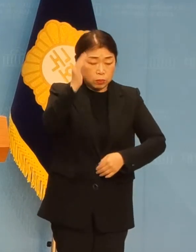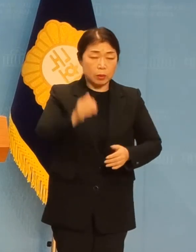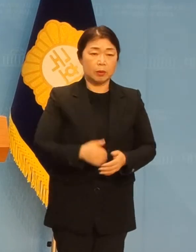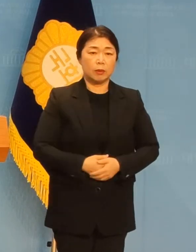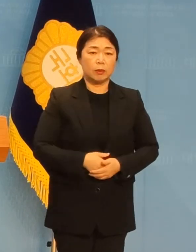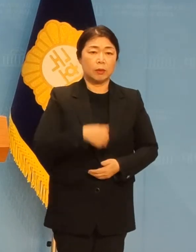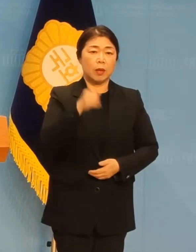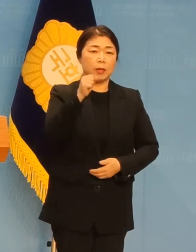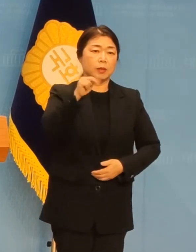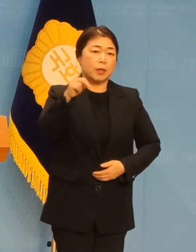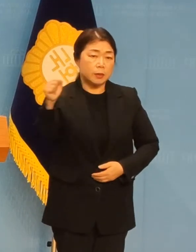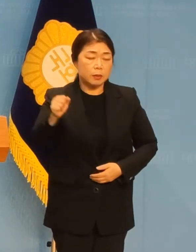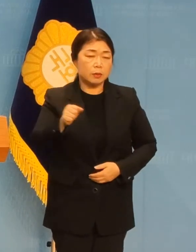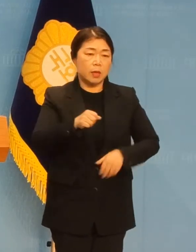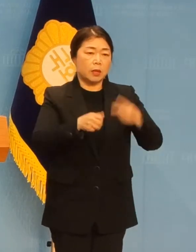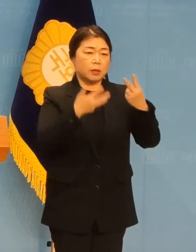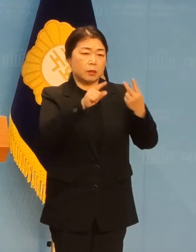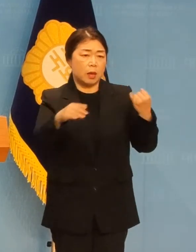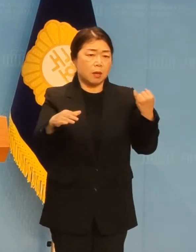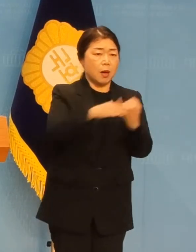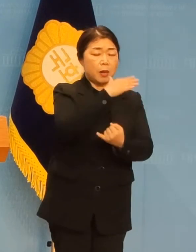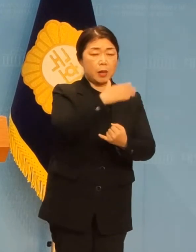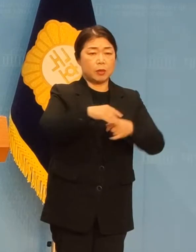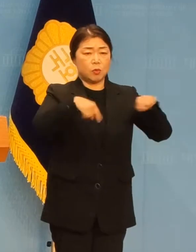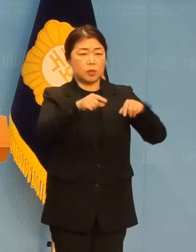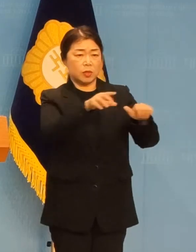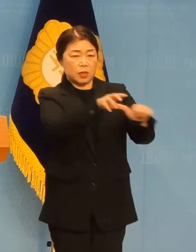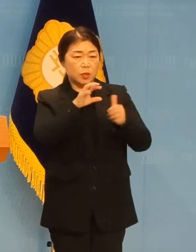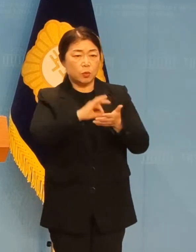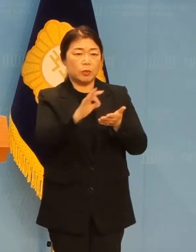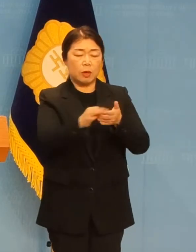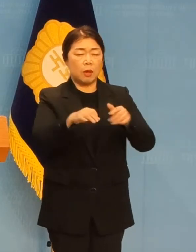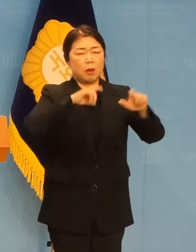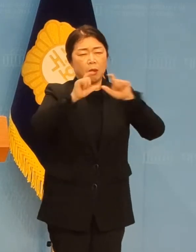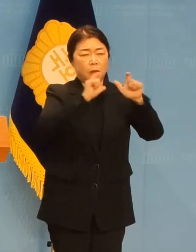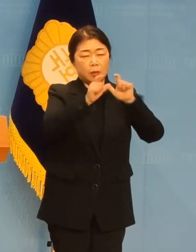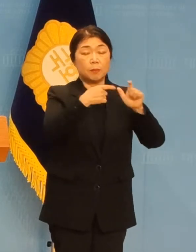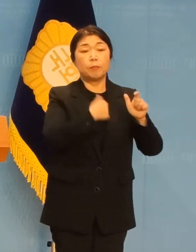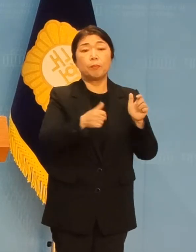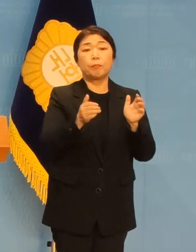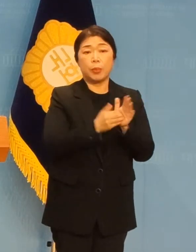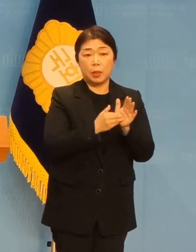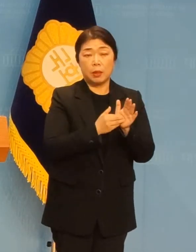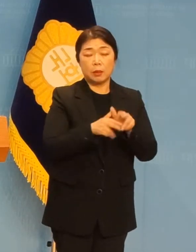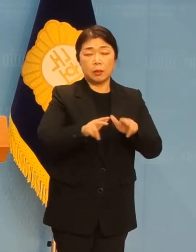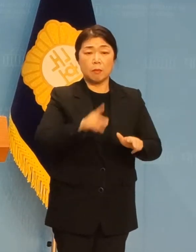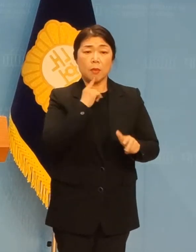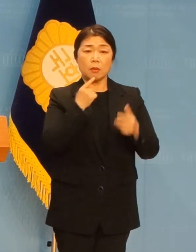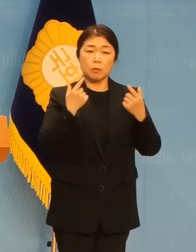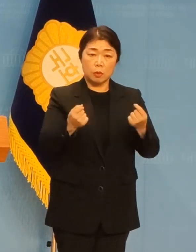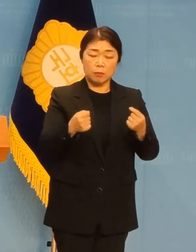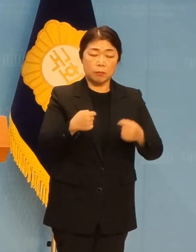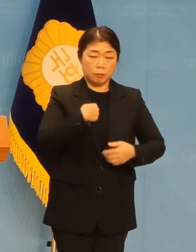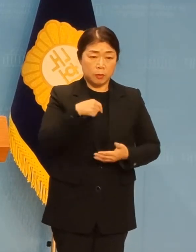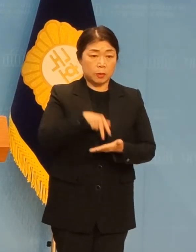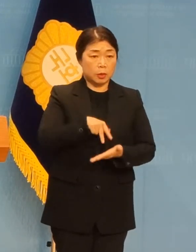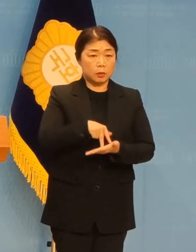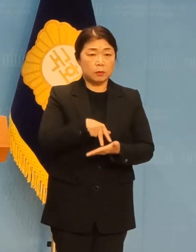그렇게 2차 가해라는 공세, 정치 공세를 펼쳤습니다. 지금 말씀드렸듯이 저는